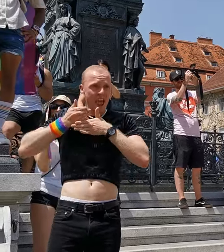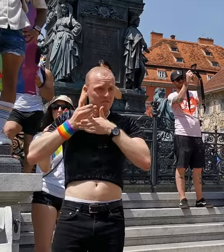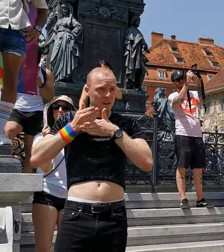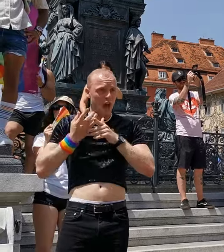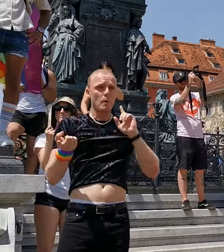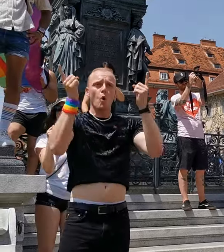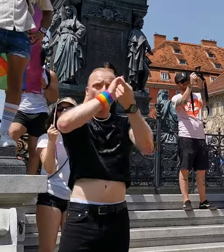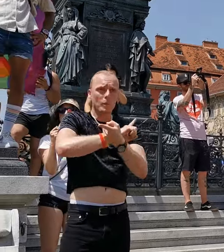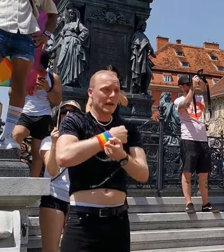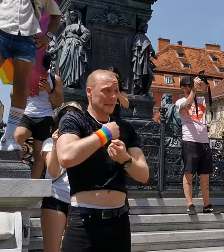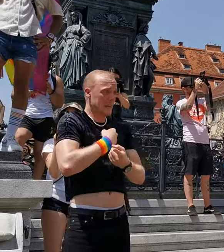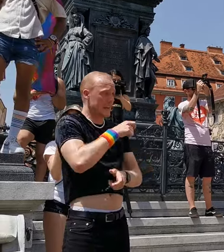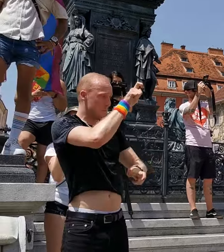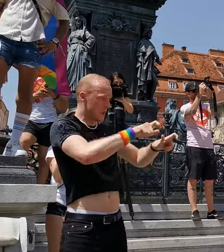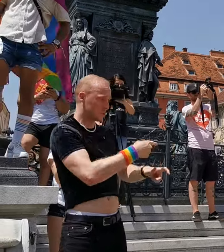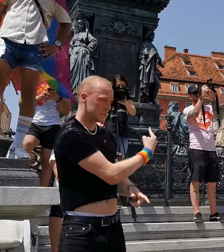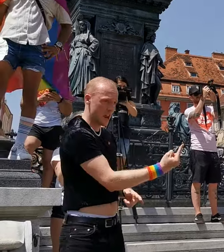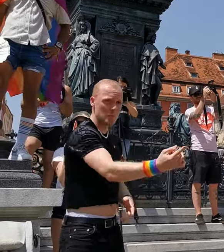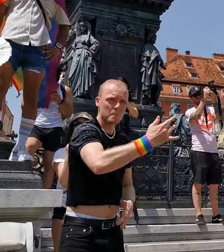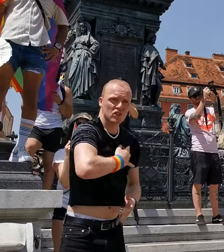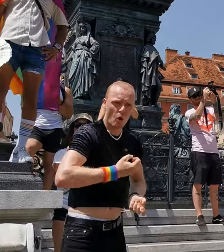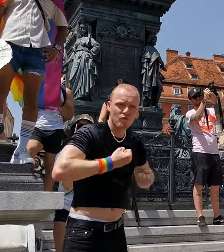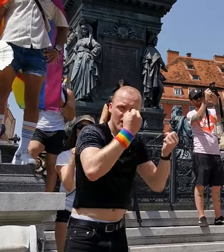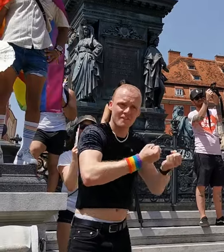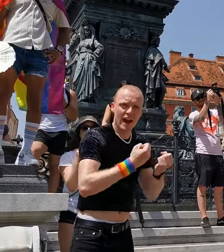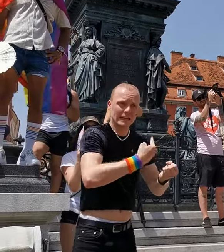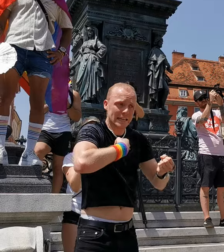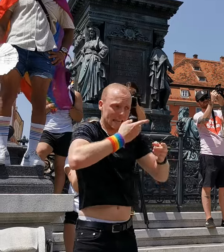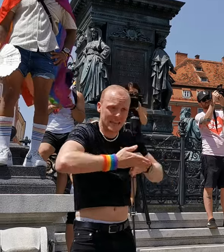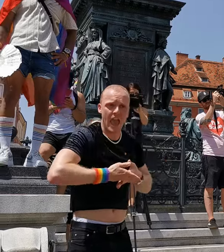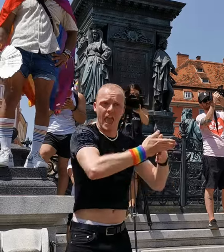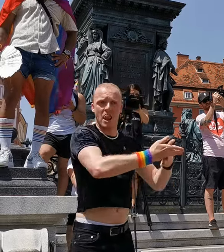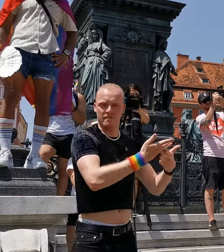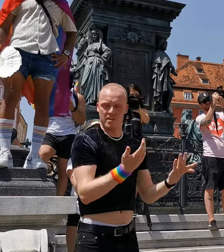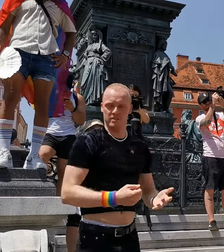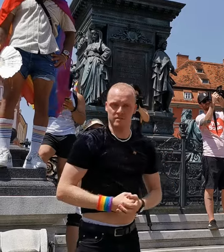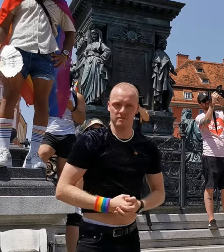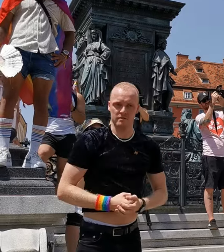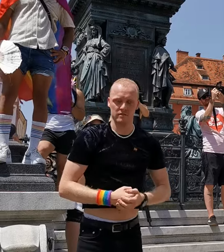und gleichzeitig muss ich ein Ally für diejenigen sein, die andere Arten von